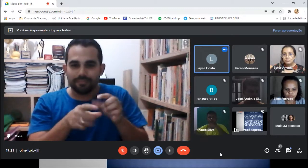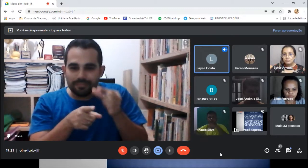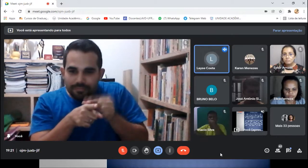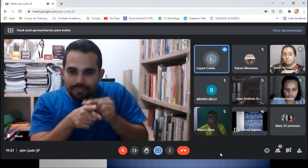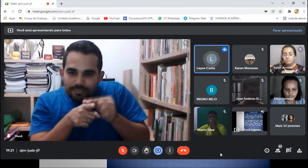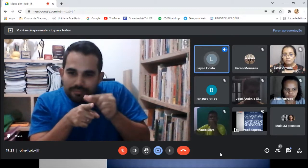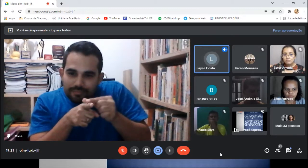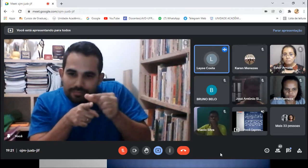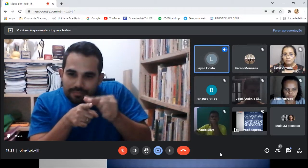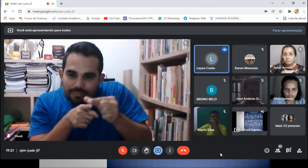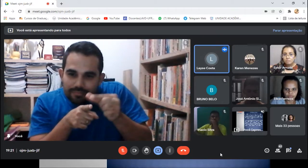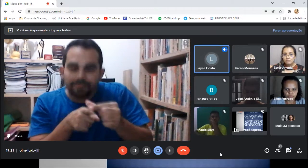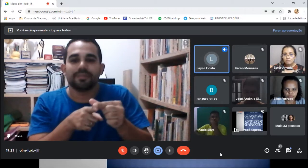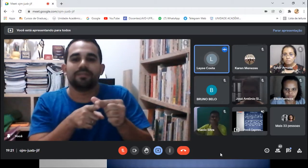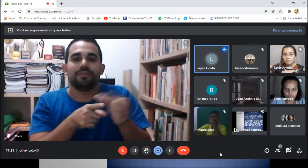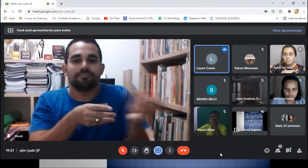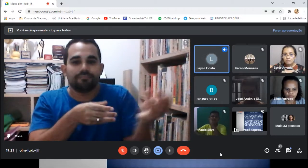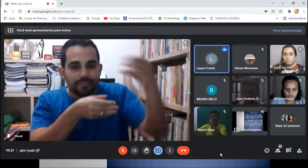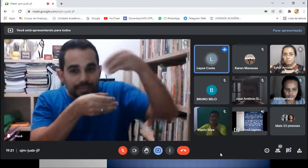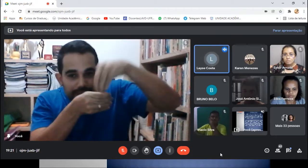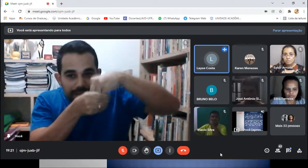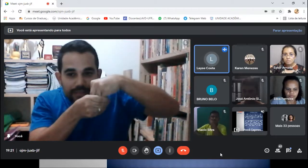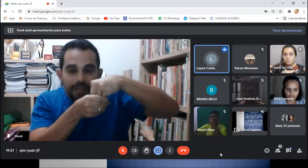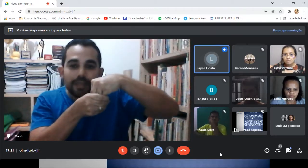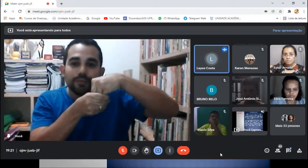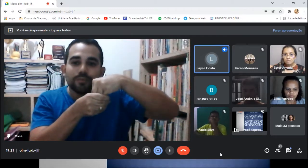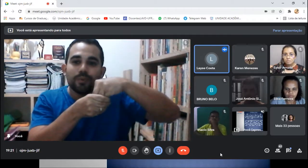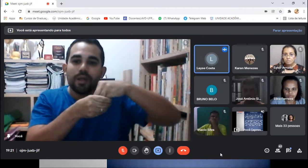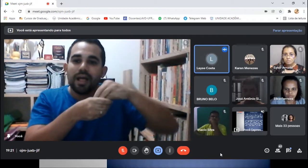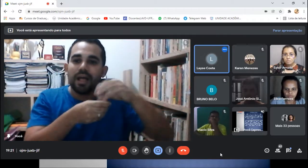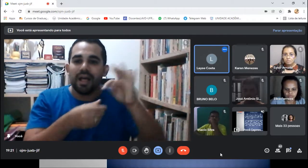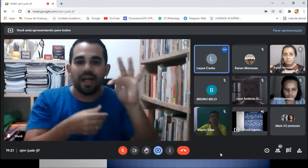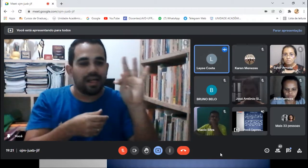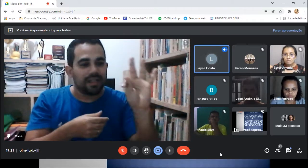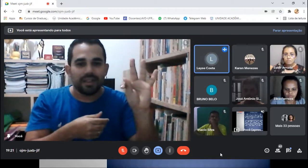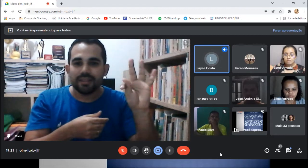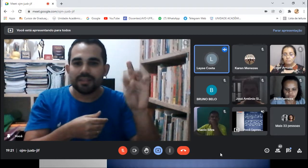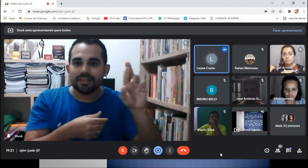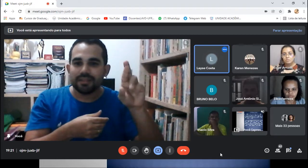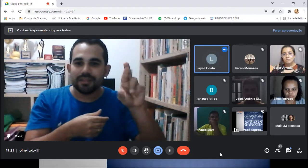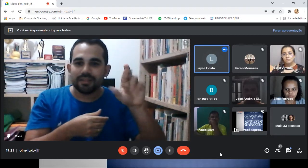É essa estrutura, né, da fonologia que está dentro.